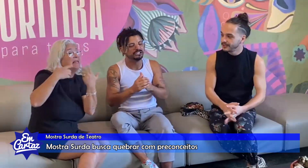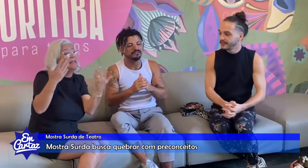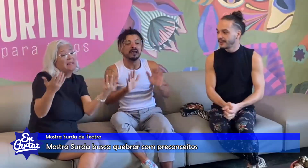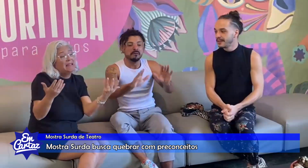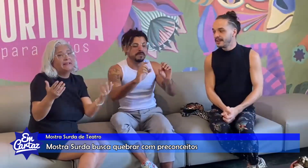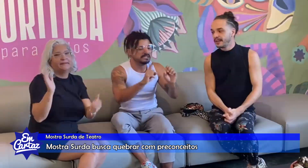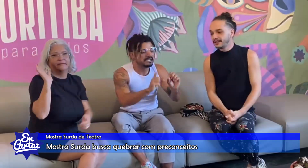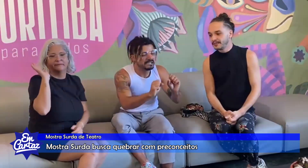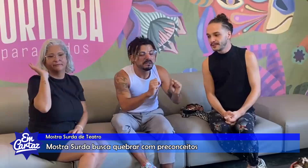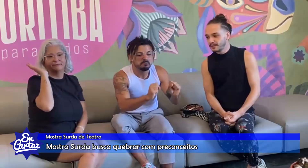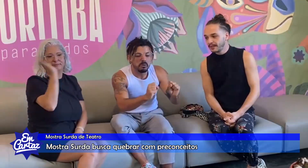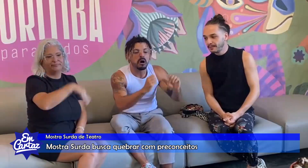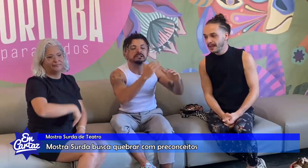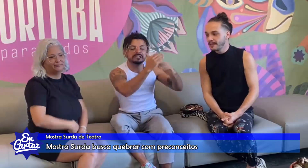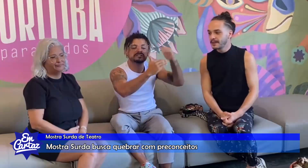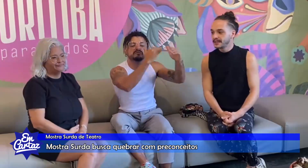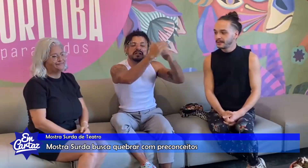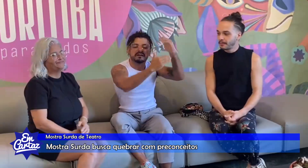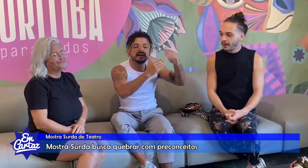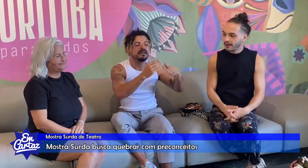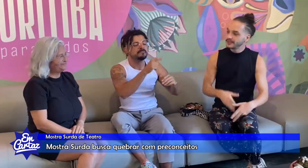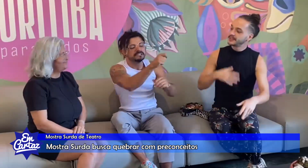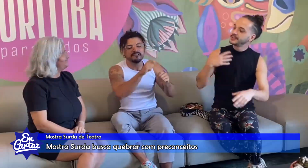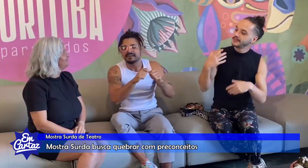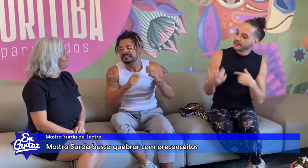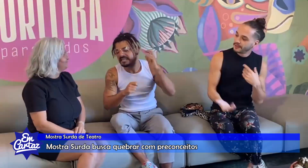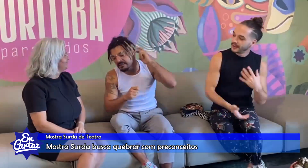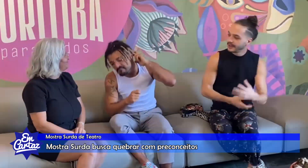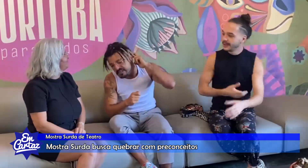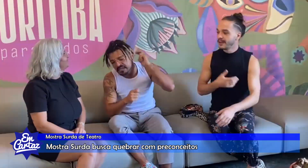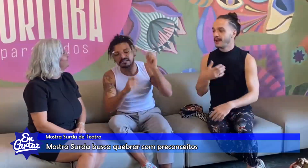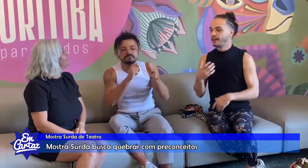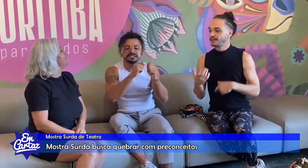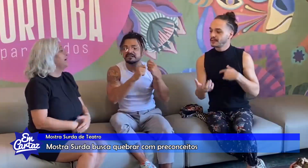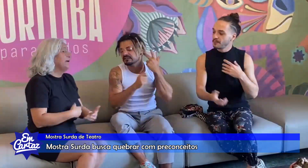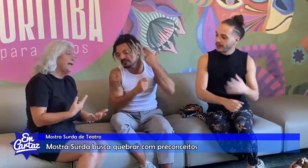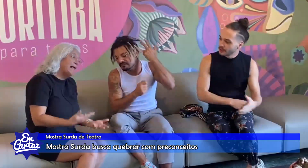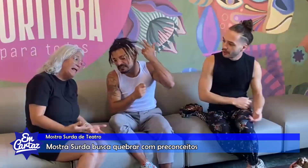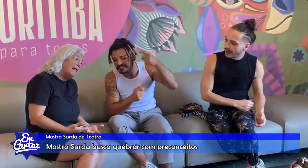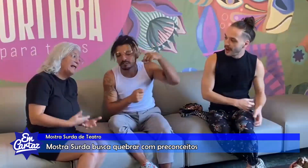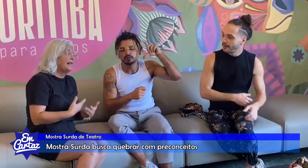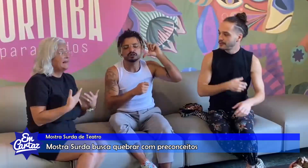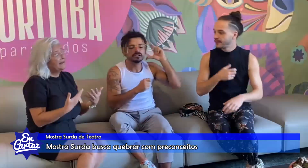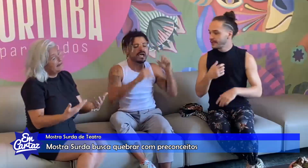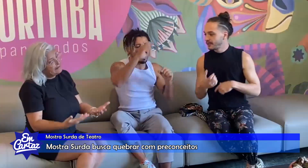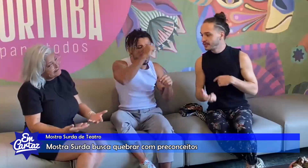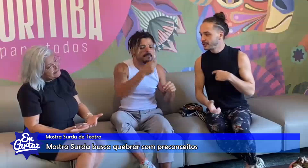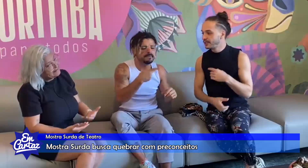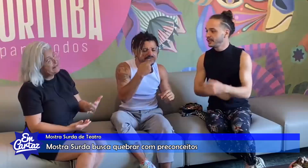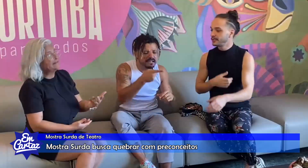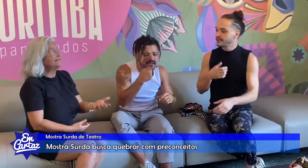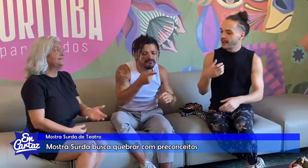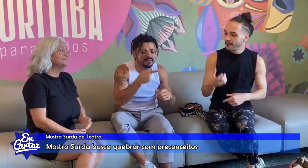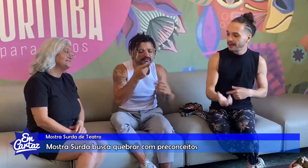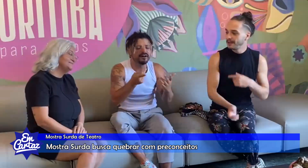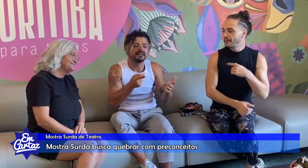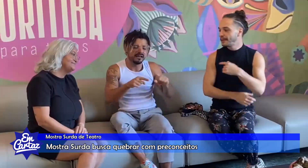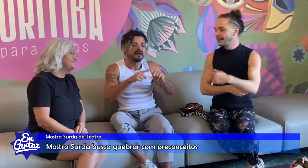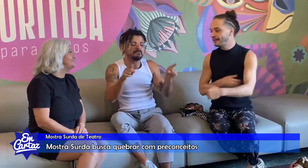auditiva, ele não escuta bem, mas ele pode se desenvolver, pode fazer um implante coclear, pode fazer a cirurgia, utilizar o aparelho, aprender a